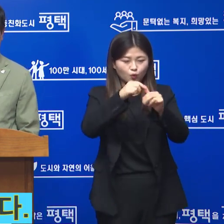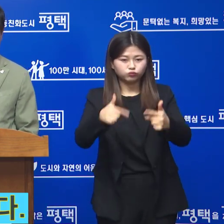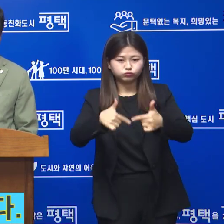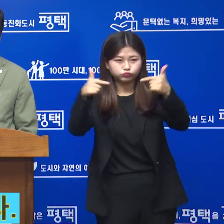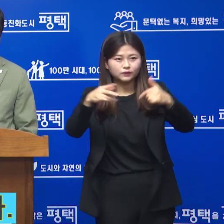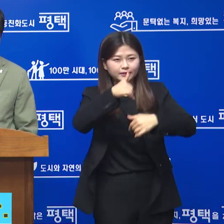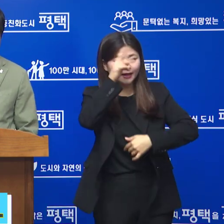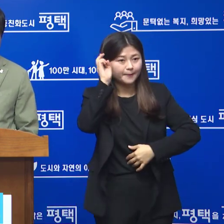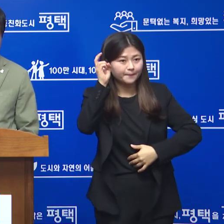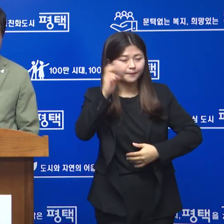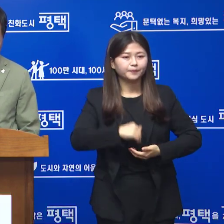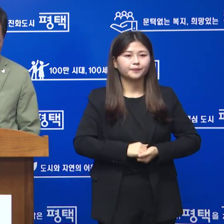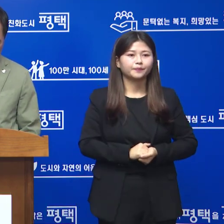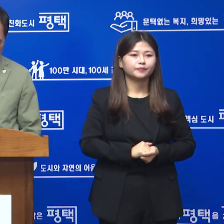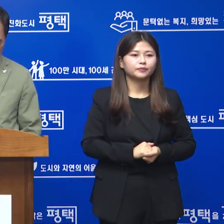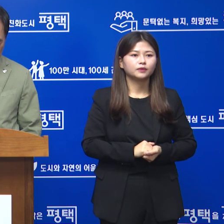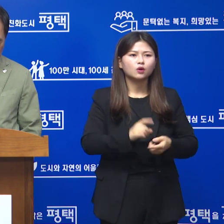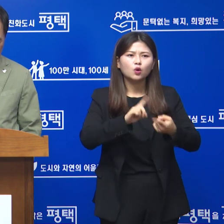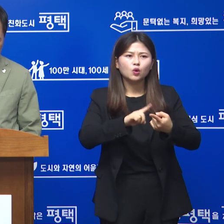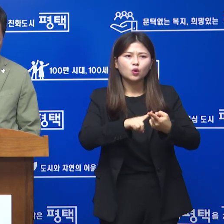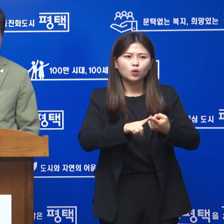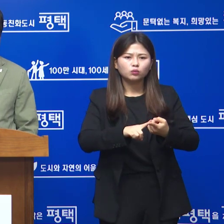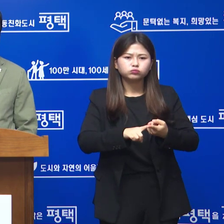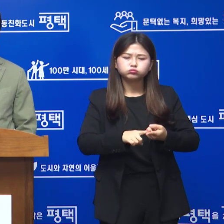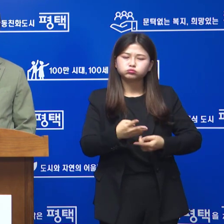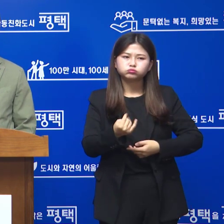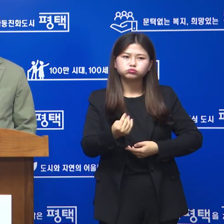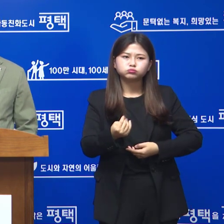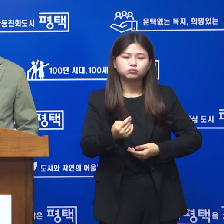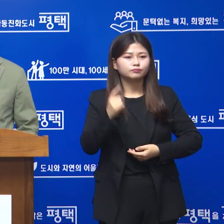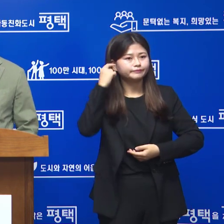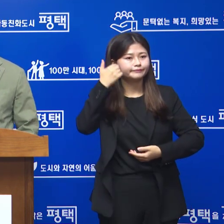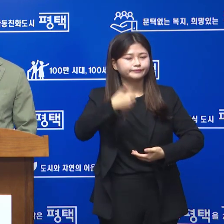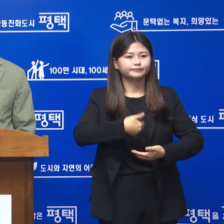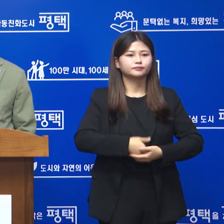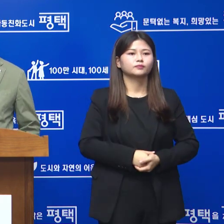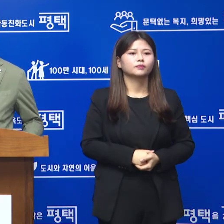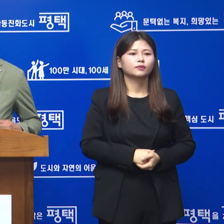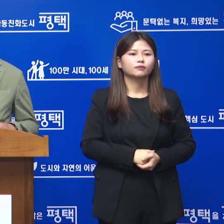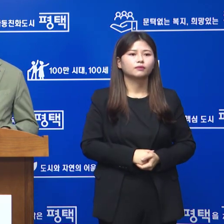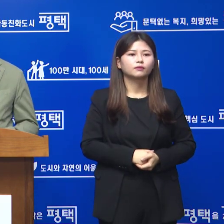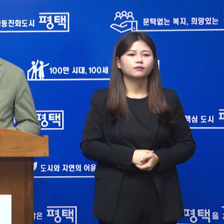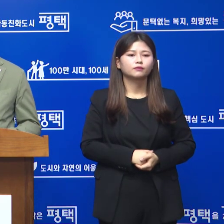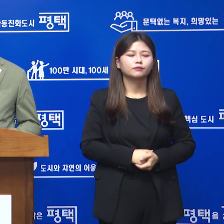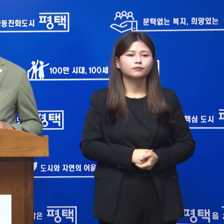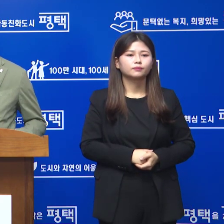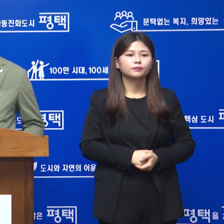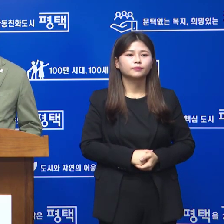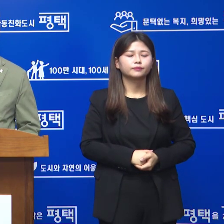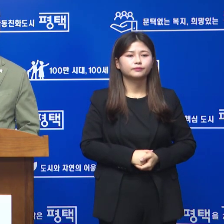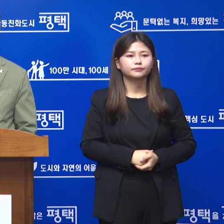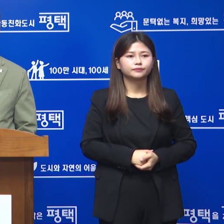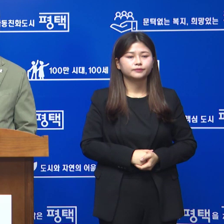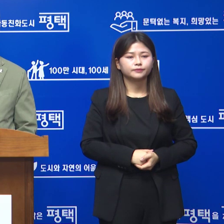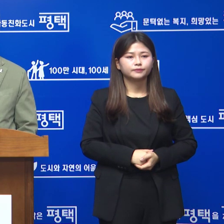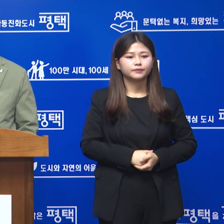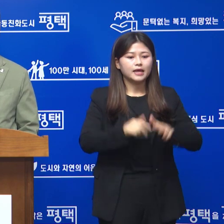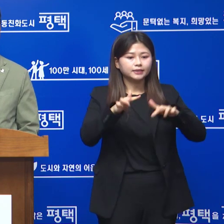예상되는데 그 어느 정도인지 질의하셨습니다. 현재 우리가 요 평택의